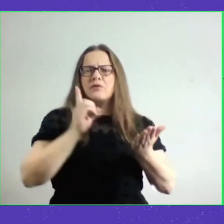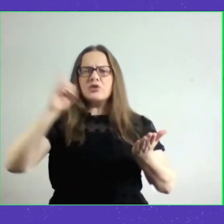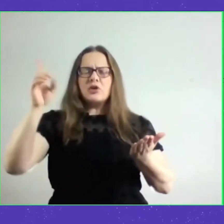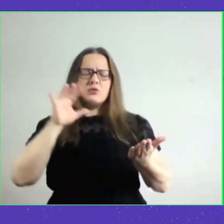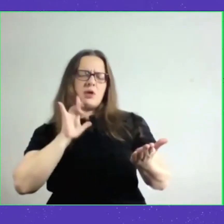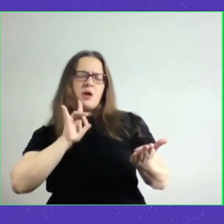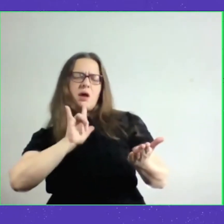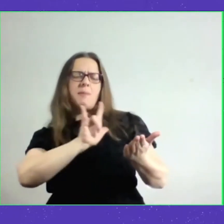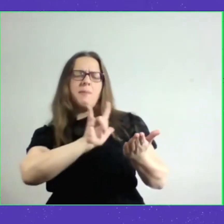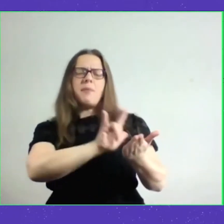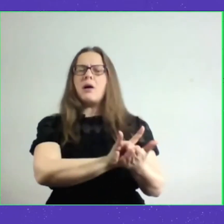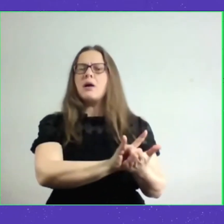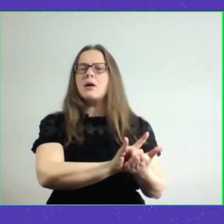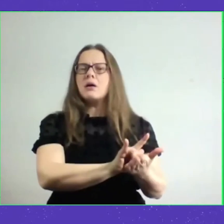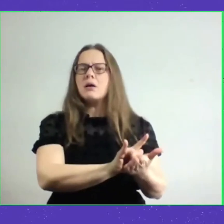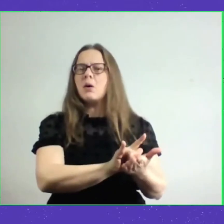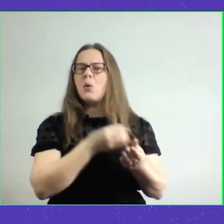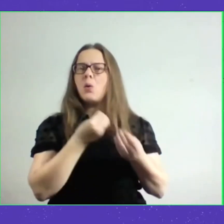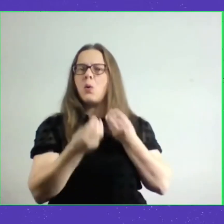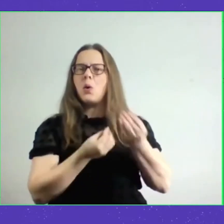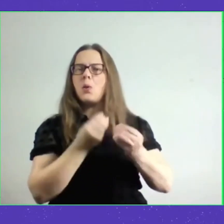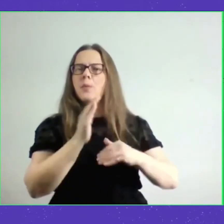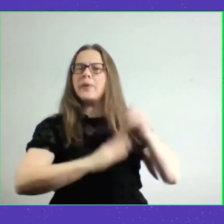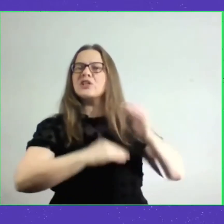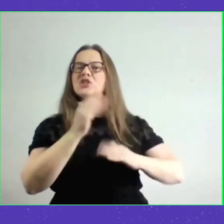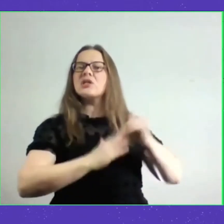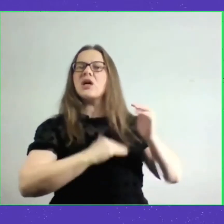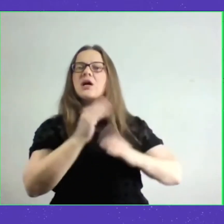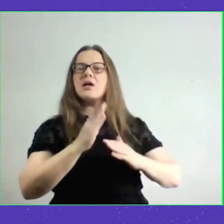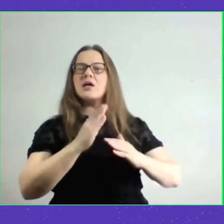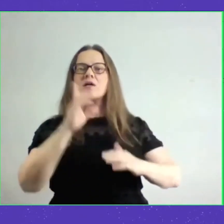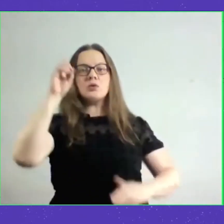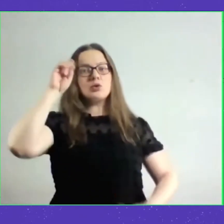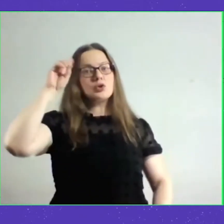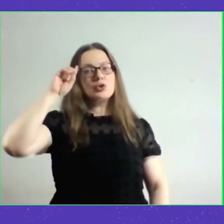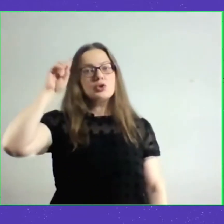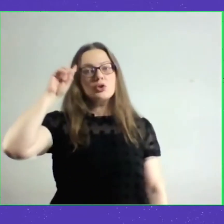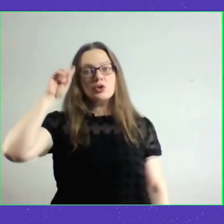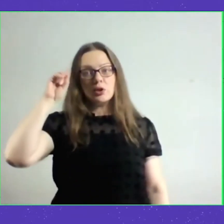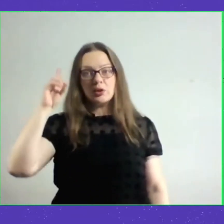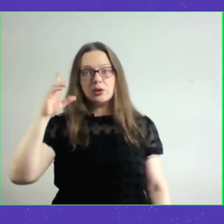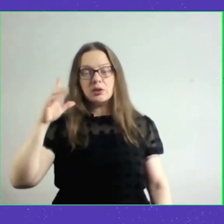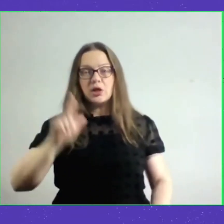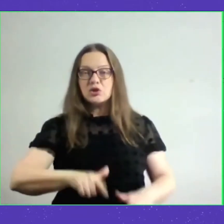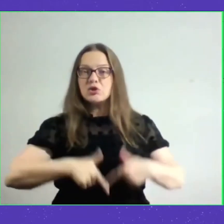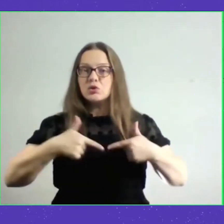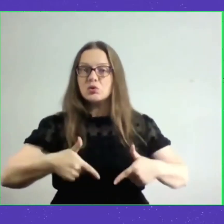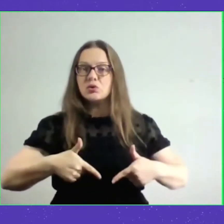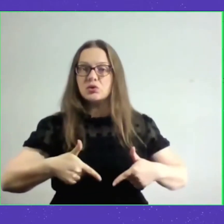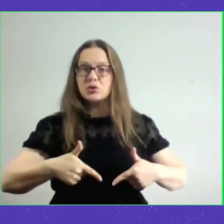Cadê a aplicação da palavra no dia a dia meu ali, no meu dia a dia?